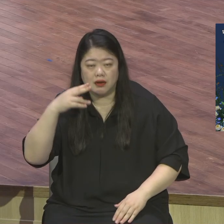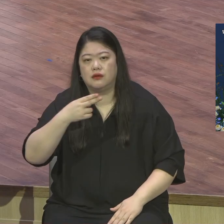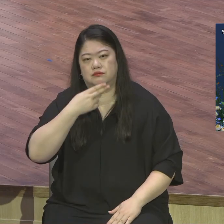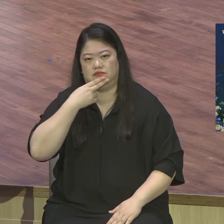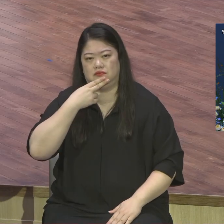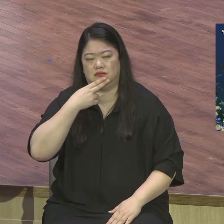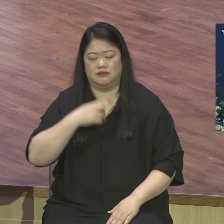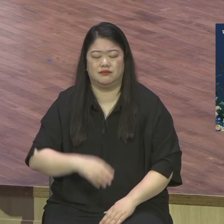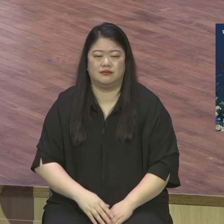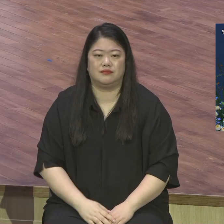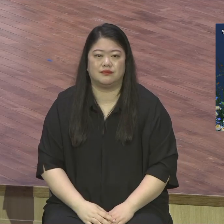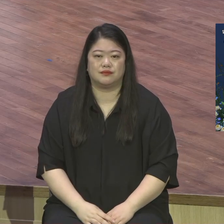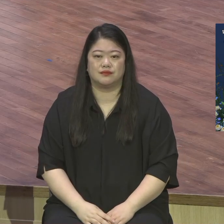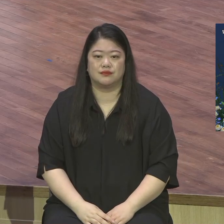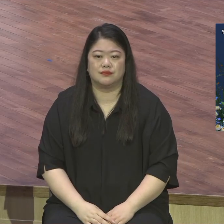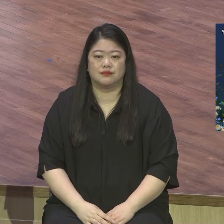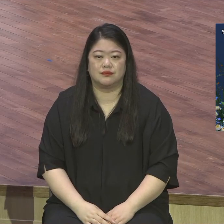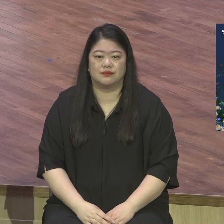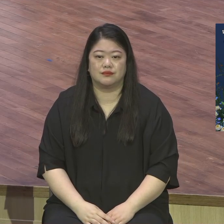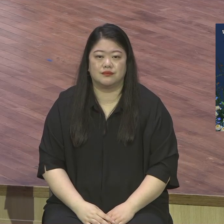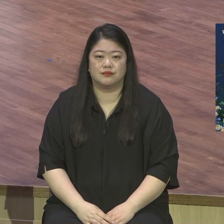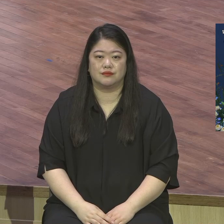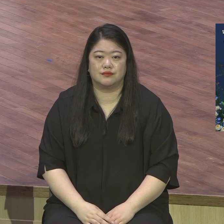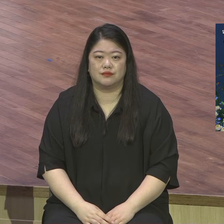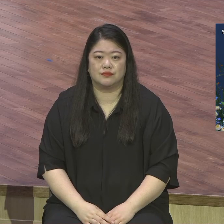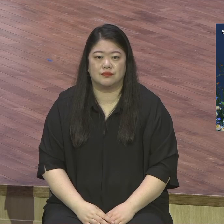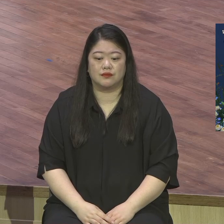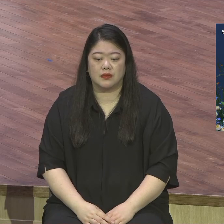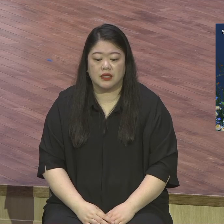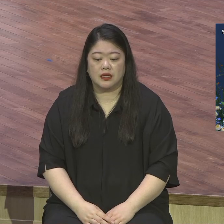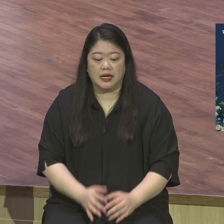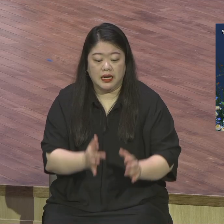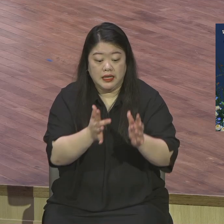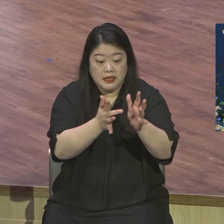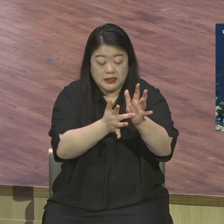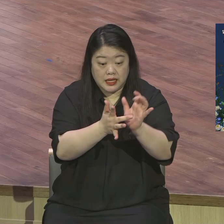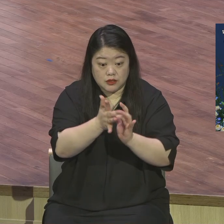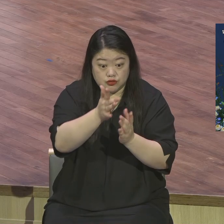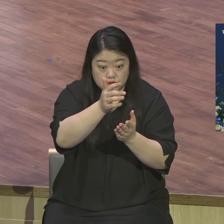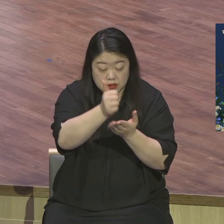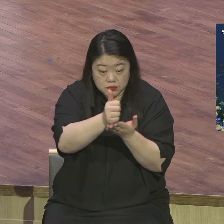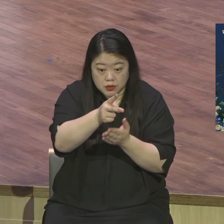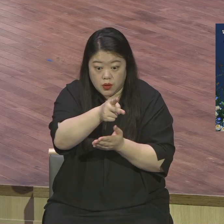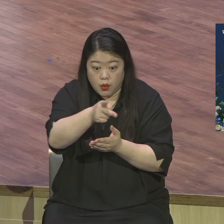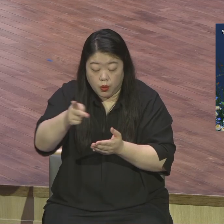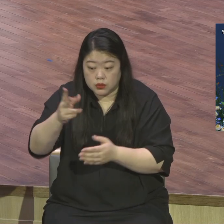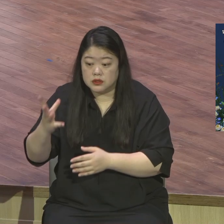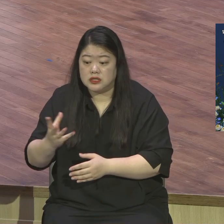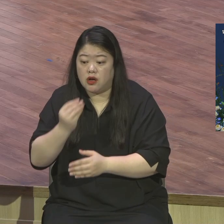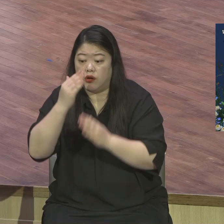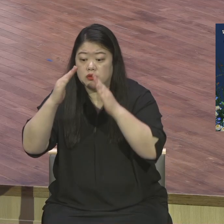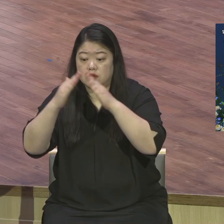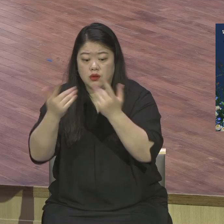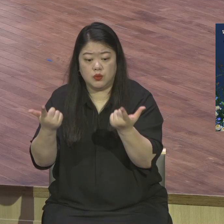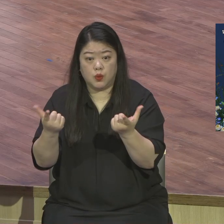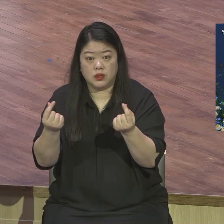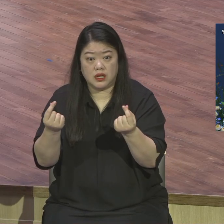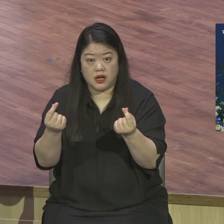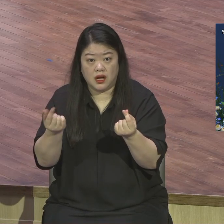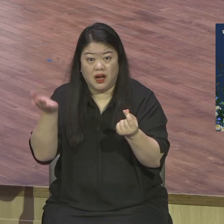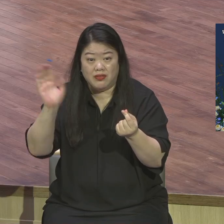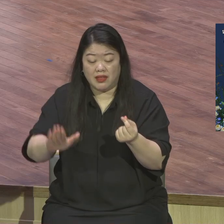유대인들은 성전의 실체이신 예수 그리스도가 오셨음에도 불구하고 그분을